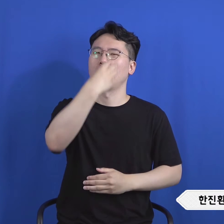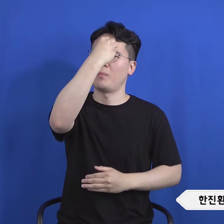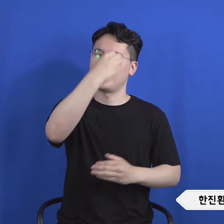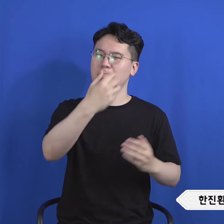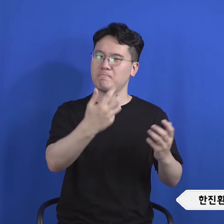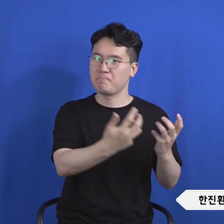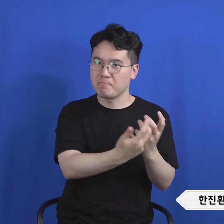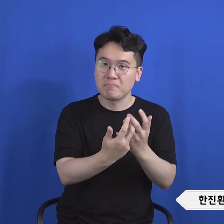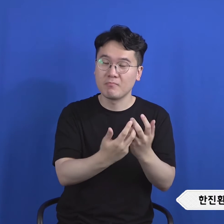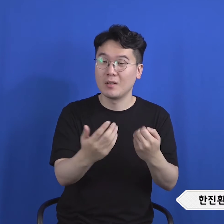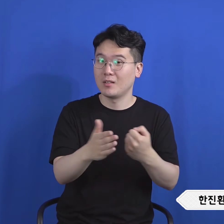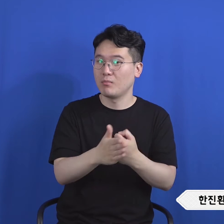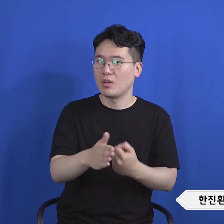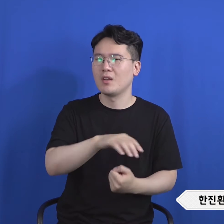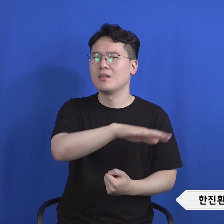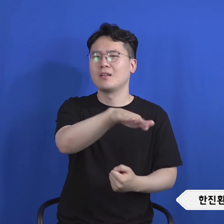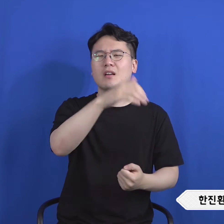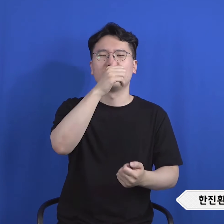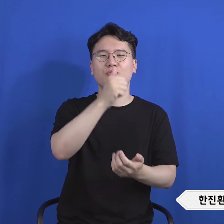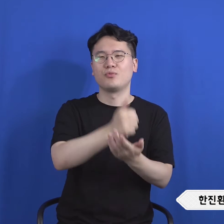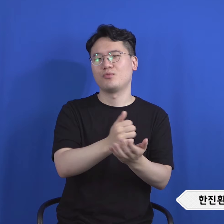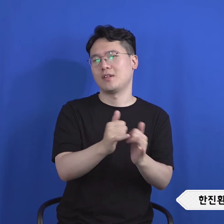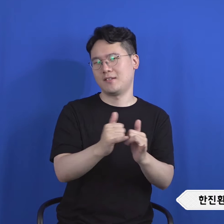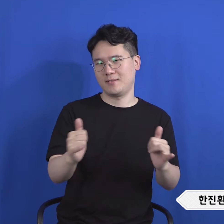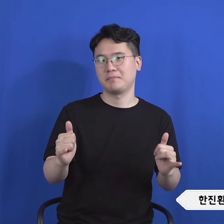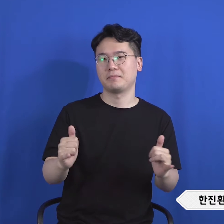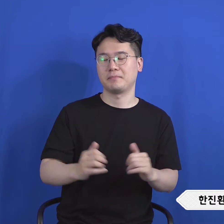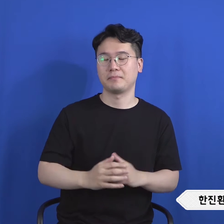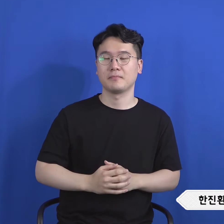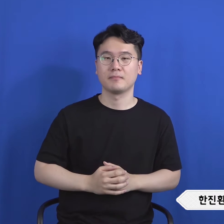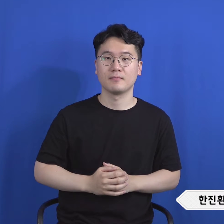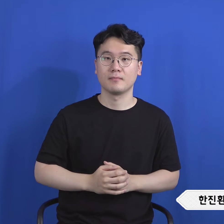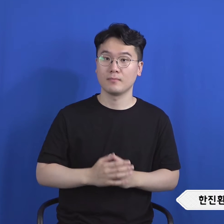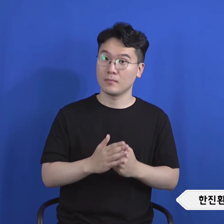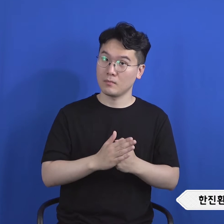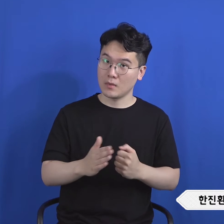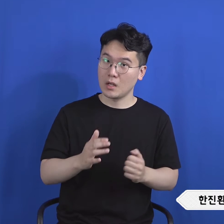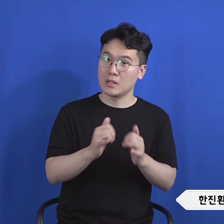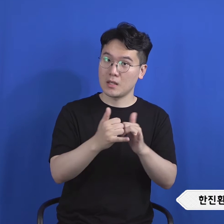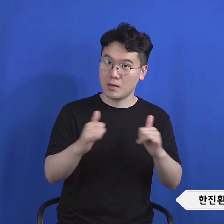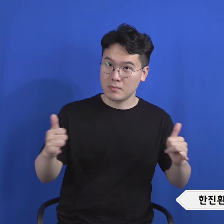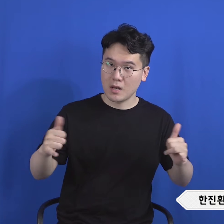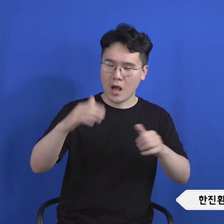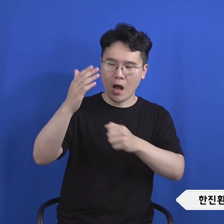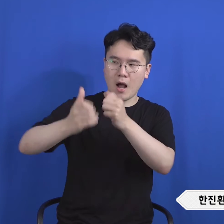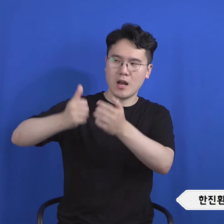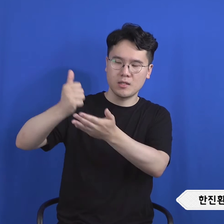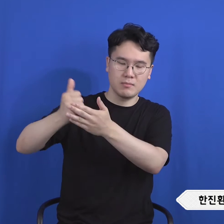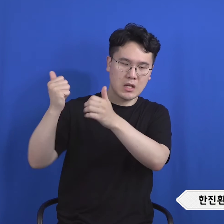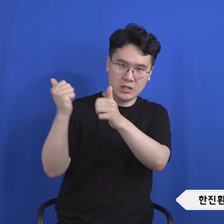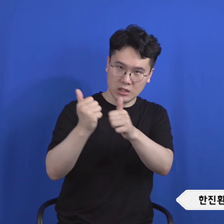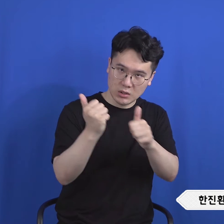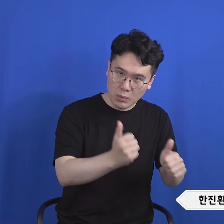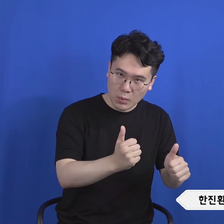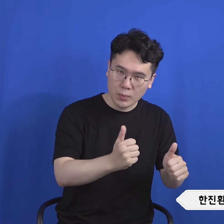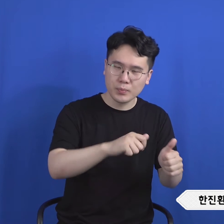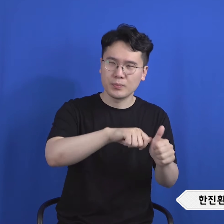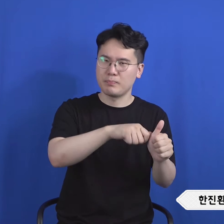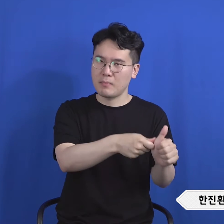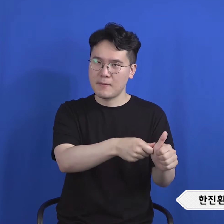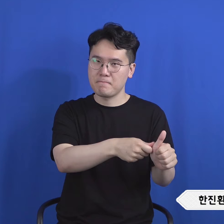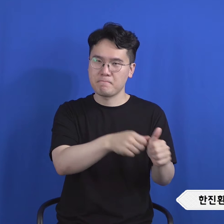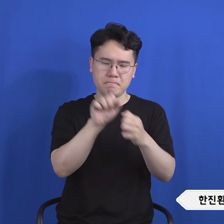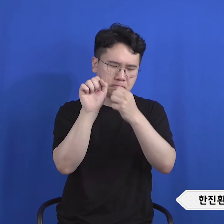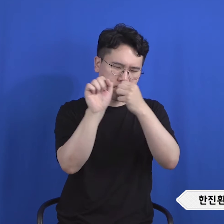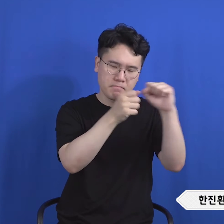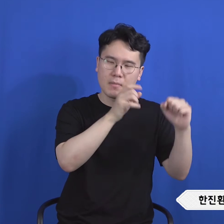그들도 죄인입니다. 인간은 다 죄인입니다. 그래서 인간은 하나님의 진노와 심판을 피할 수 없는